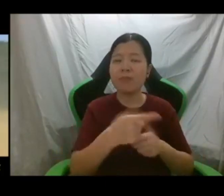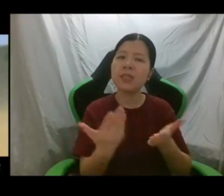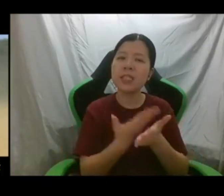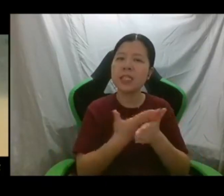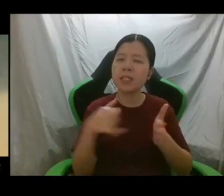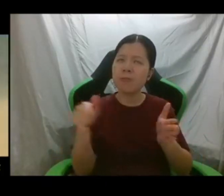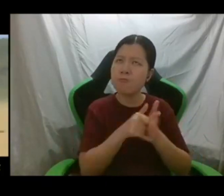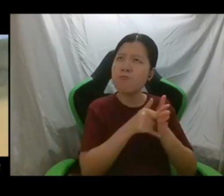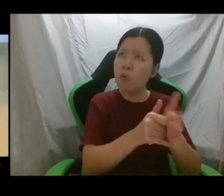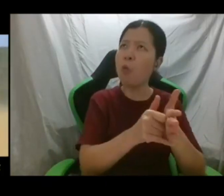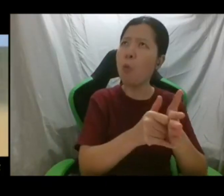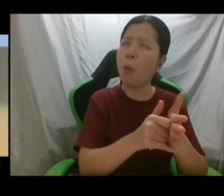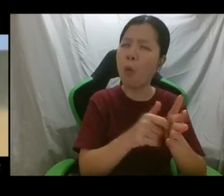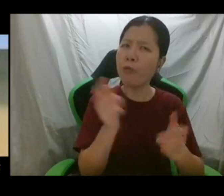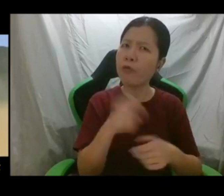啦。